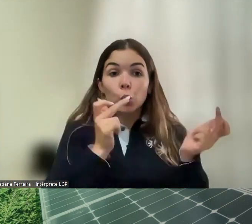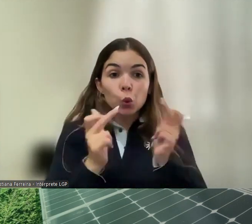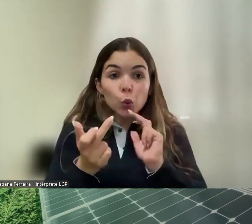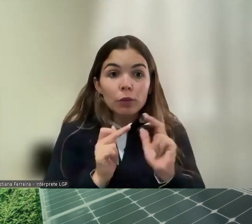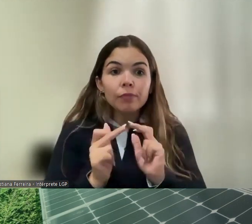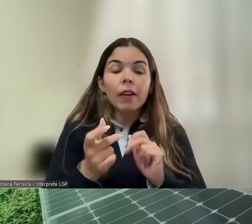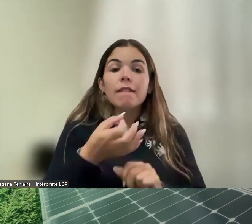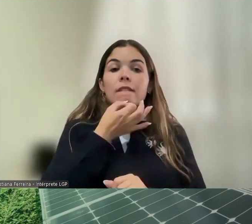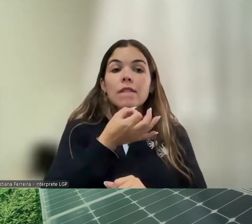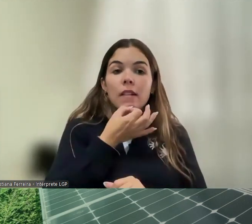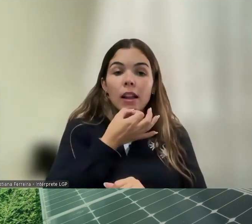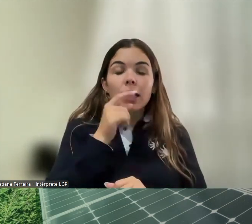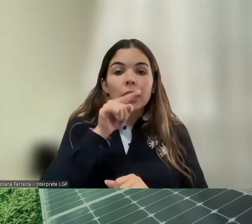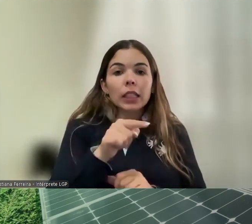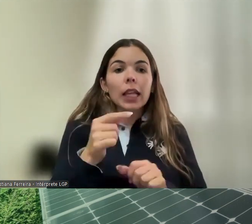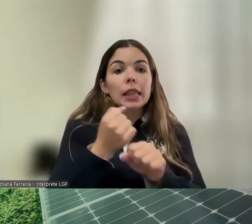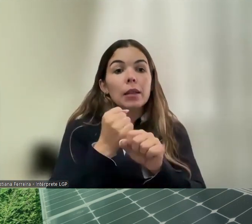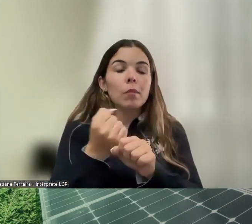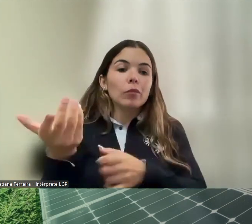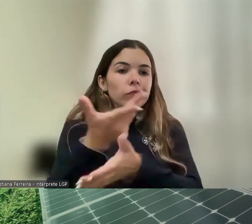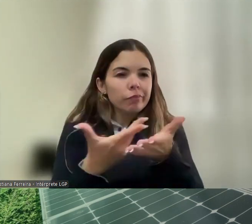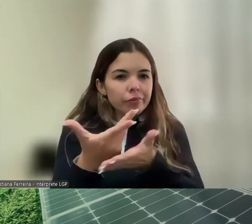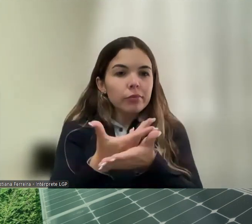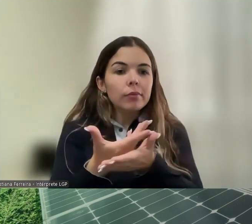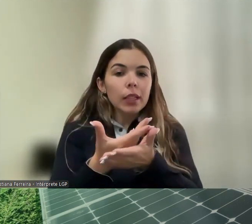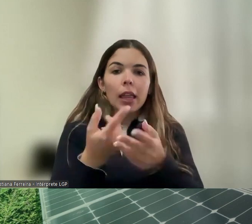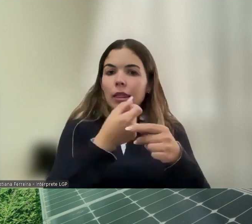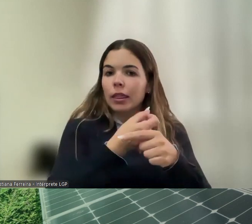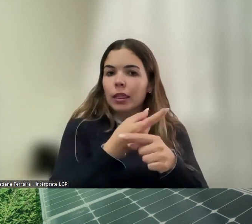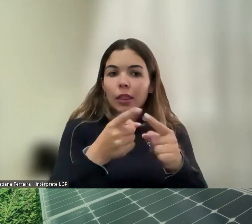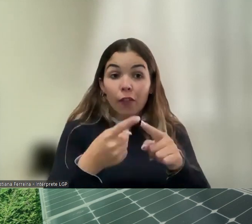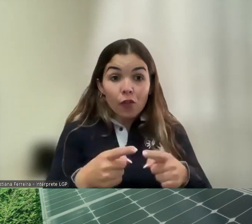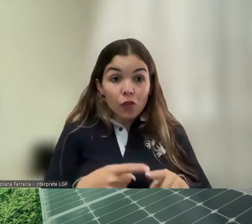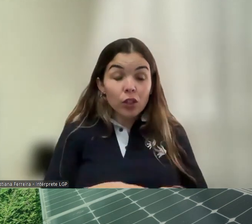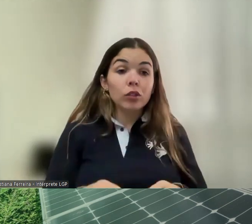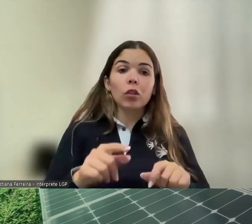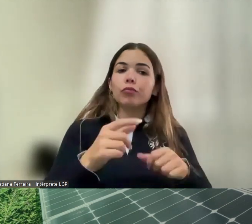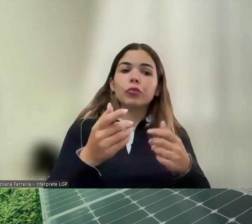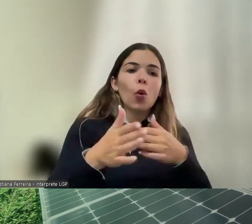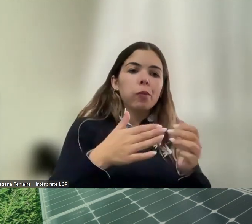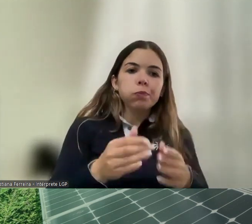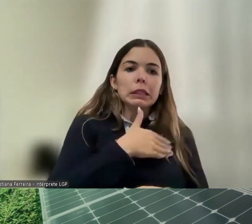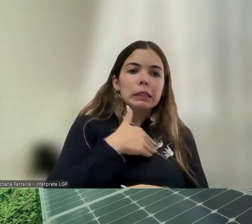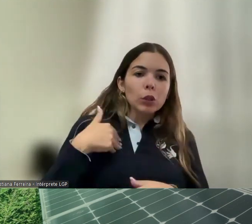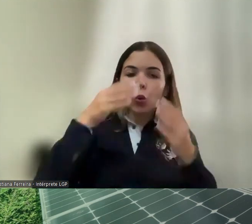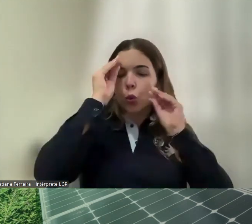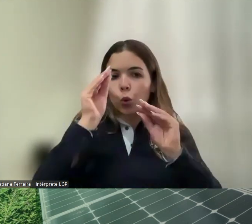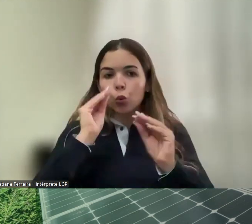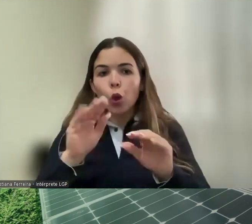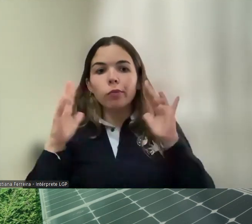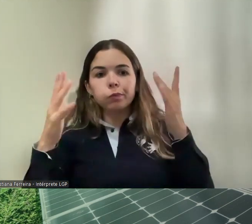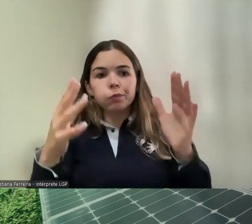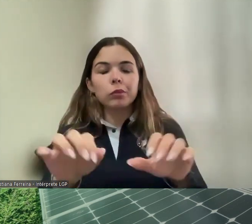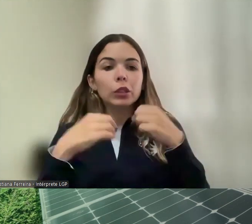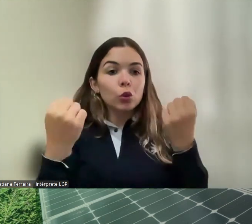as colaborações, quer seja entre diferentes setores, os ambientais, os económicos, a saúde, a educação, mas também as